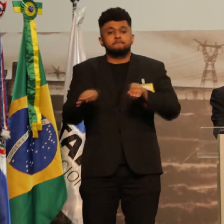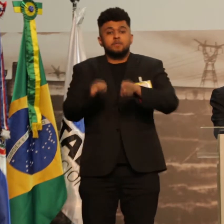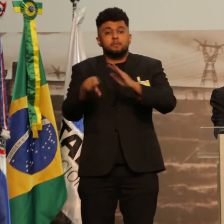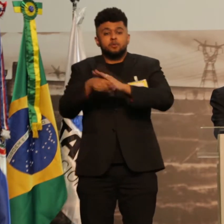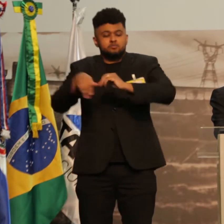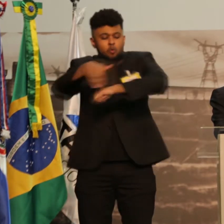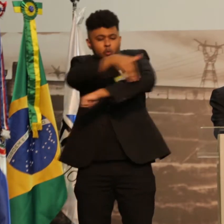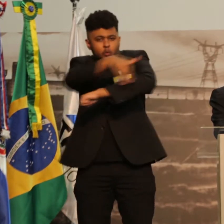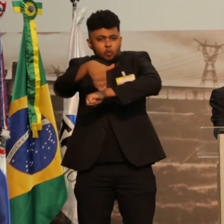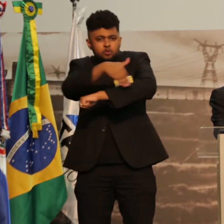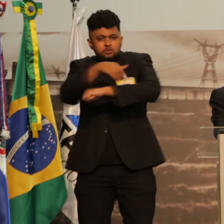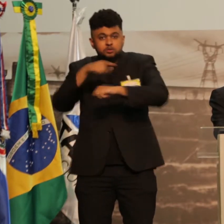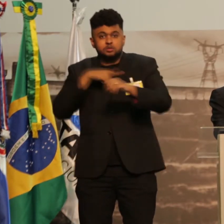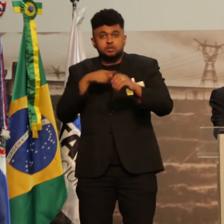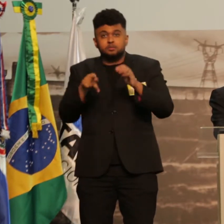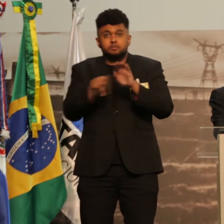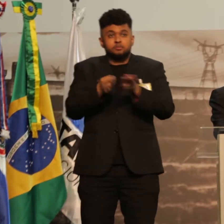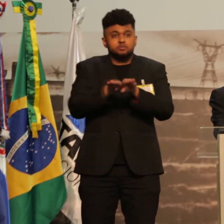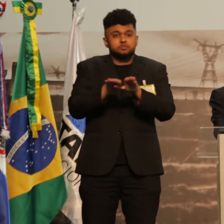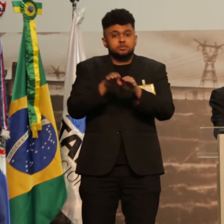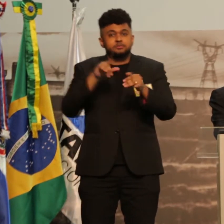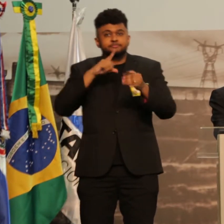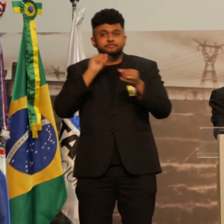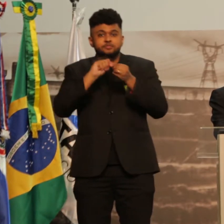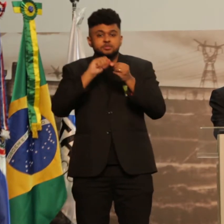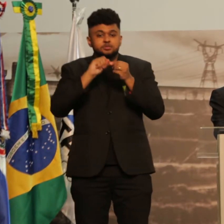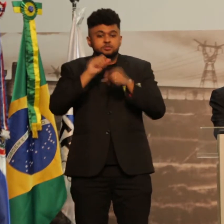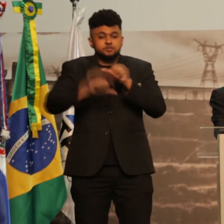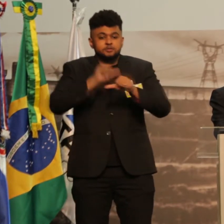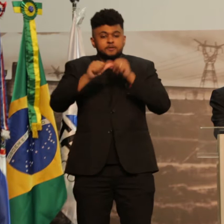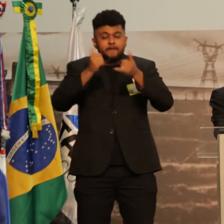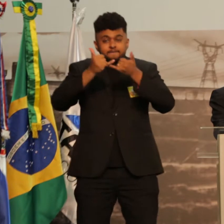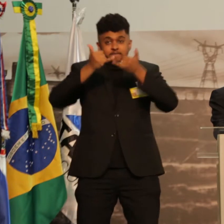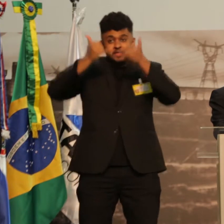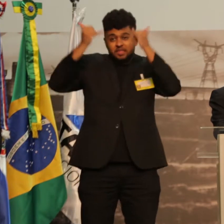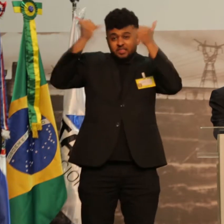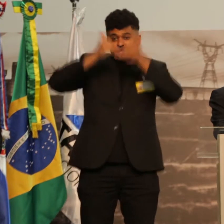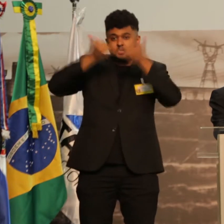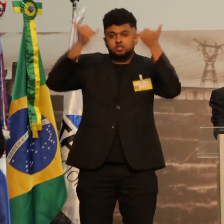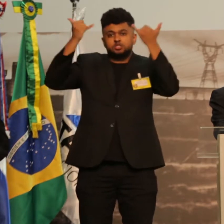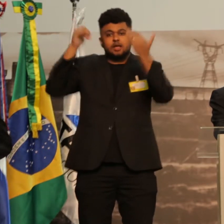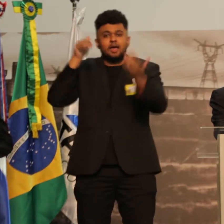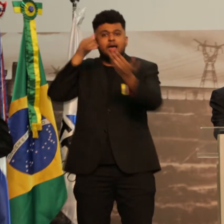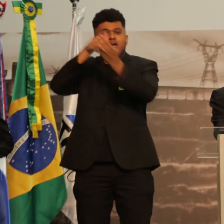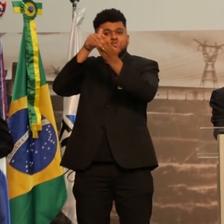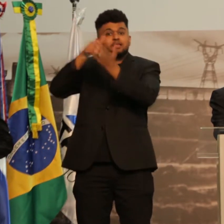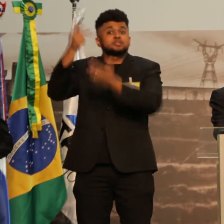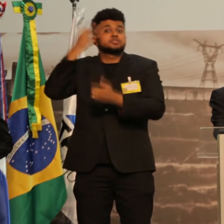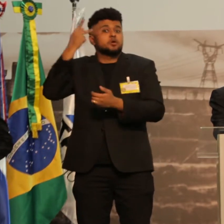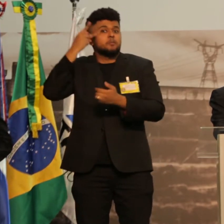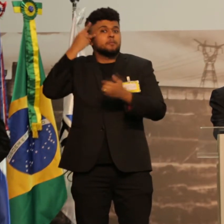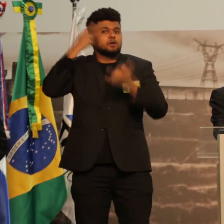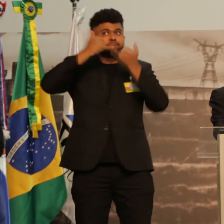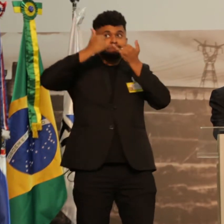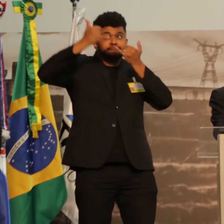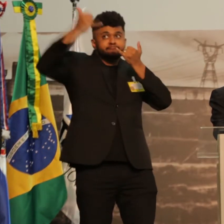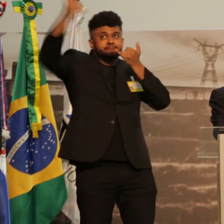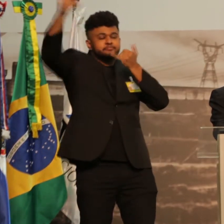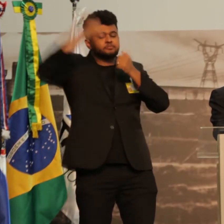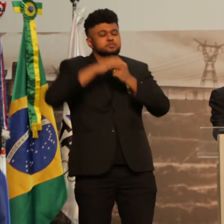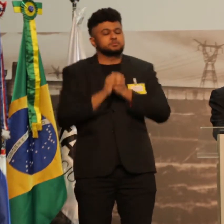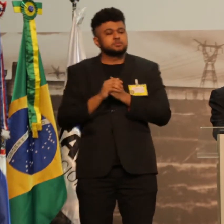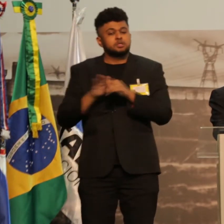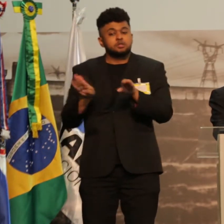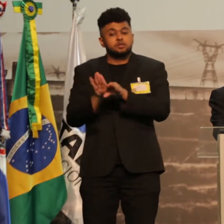revitalização do sistema de transmissão da energia gerada em Itaipu até Ibiúna, São Paulo, vital para